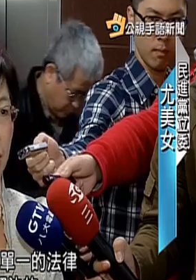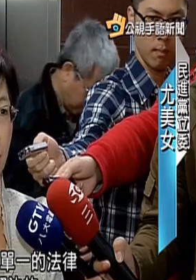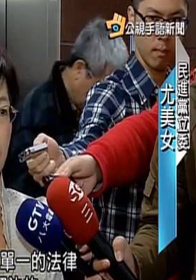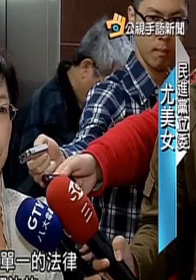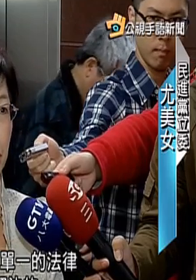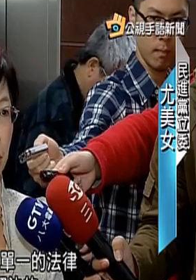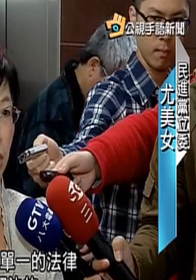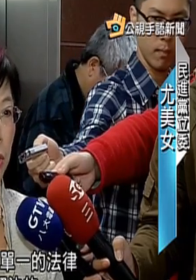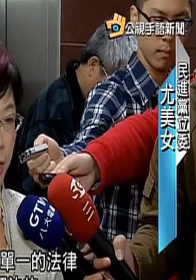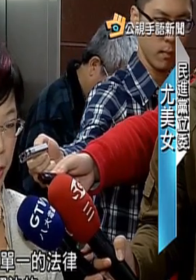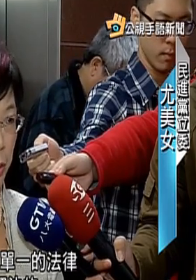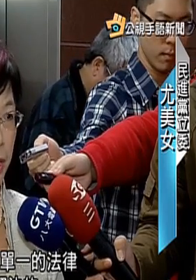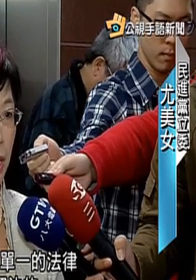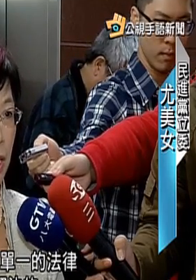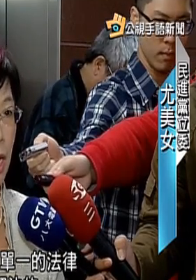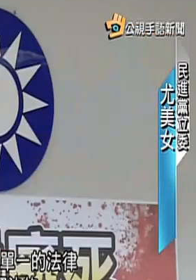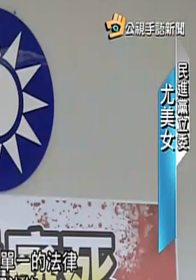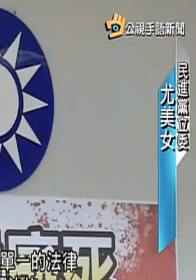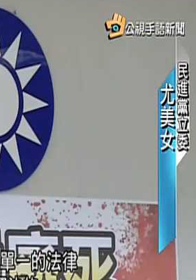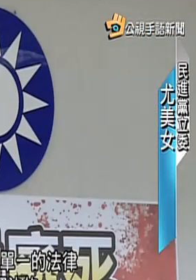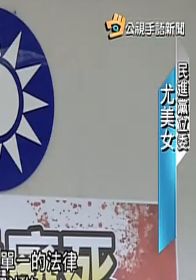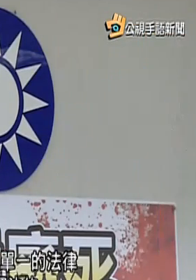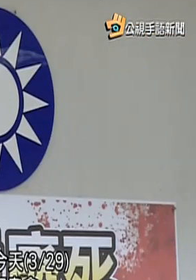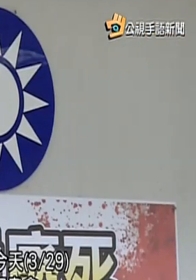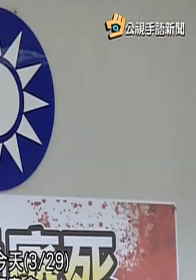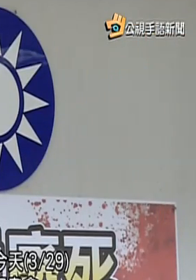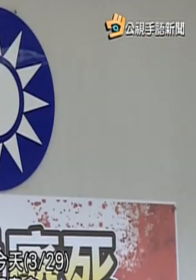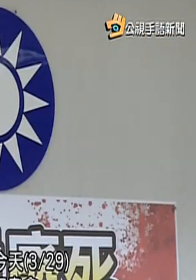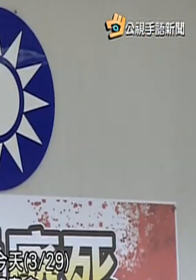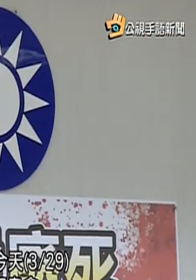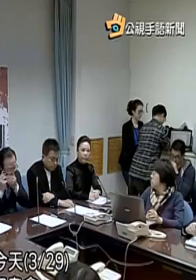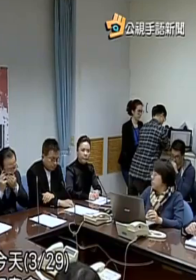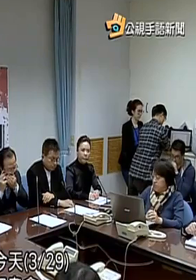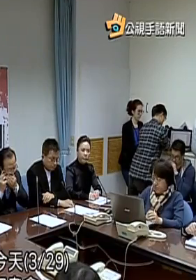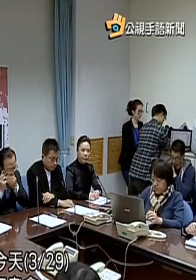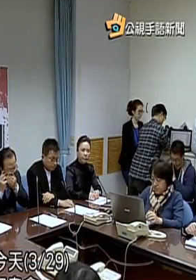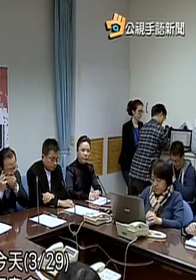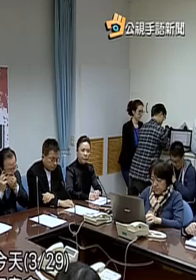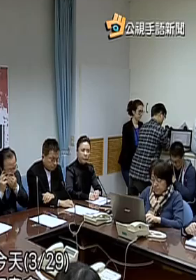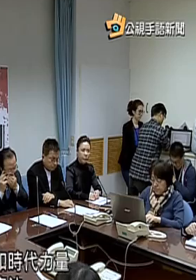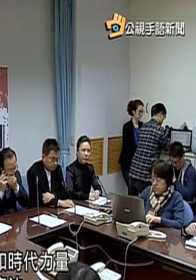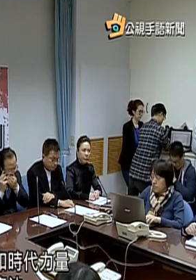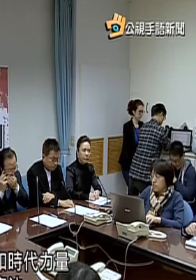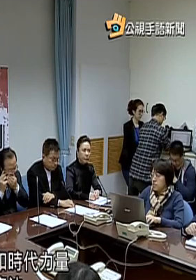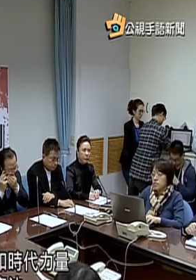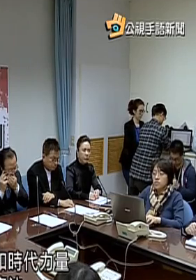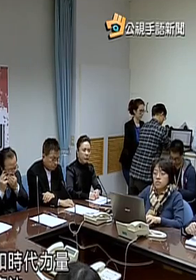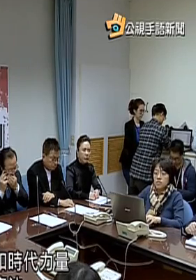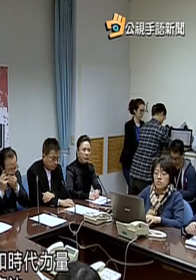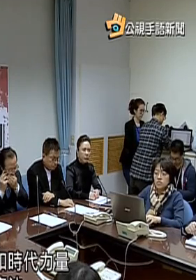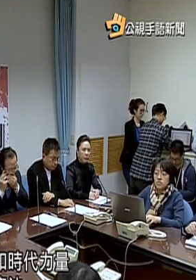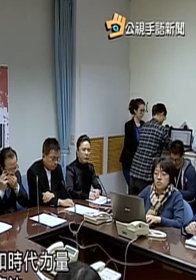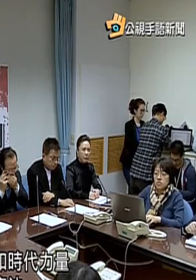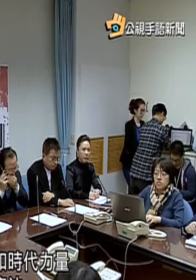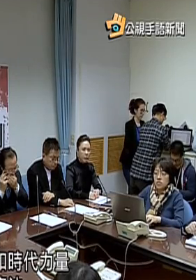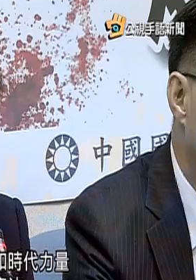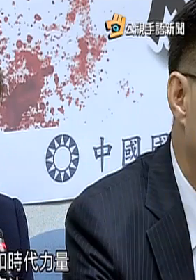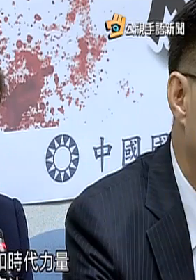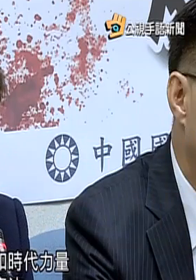的法律就能够解决的。 而国民党团今天也举行记者会，呼吁民进党和时代力量支持修法。 我知道